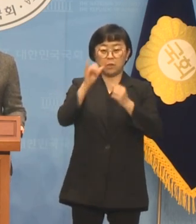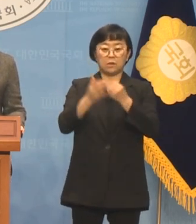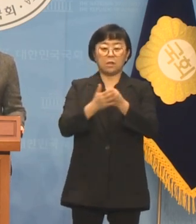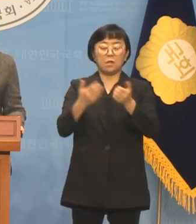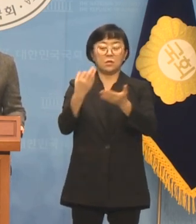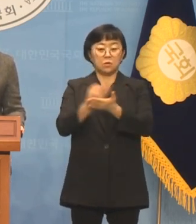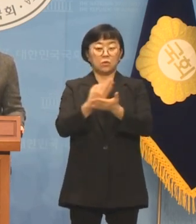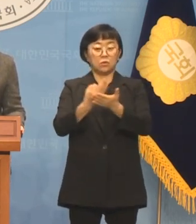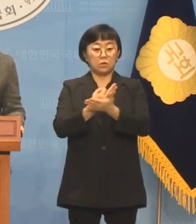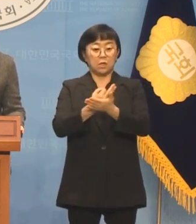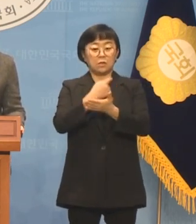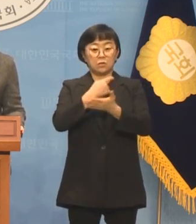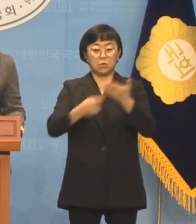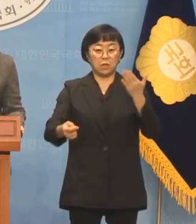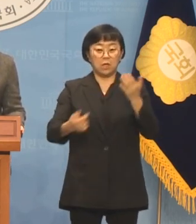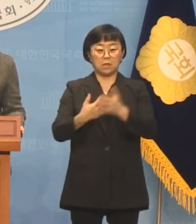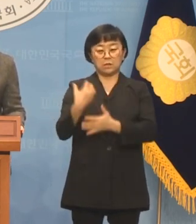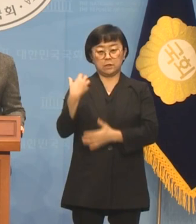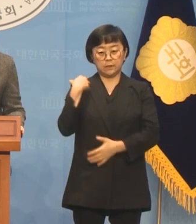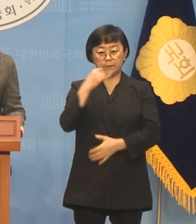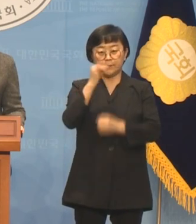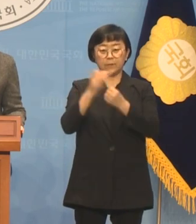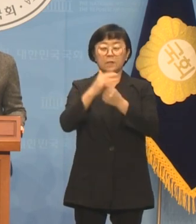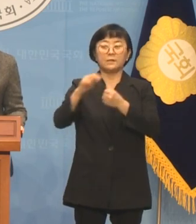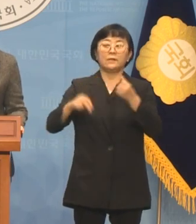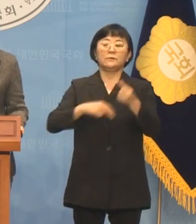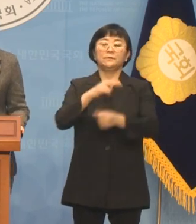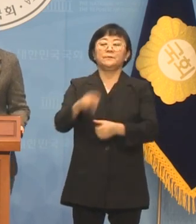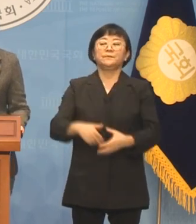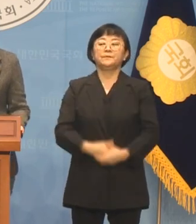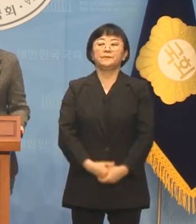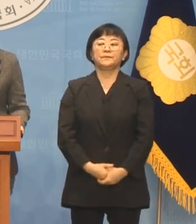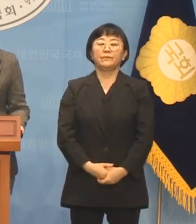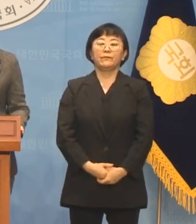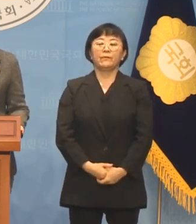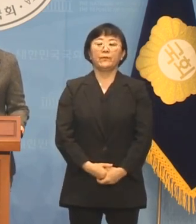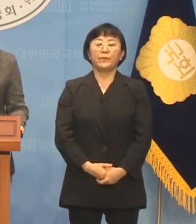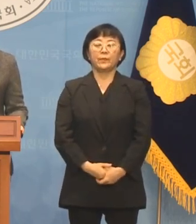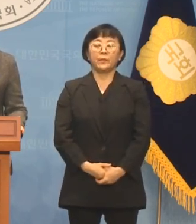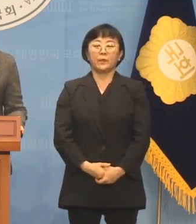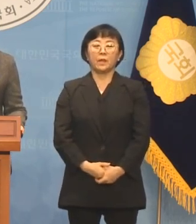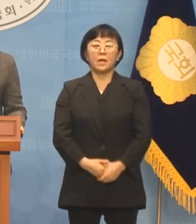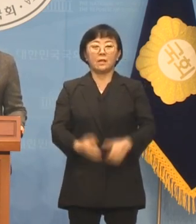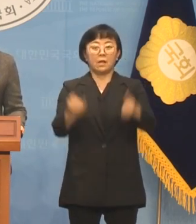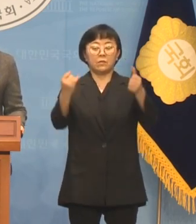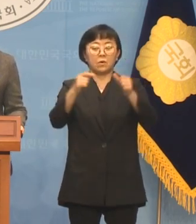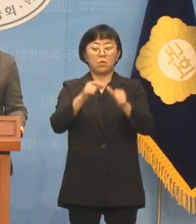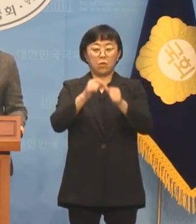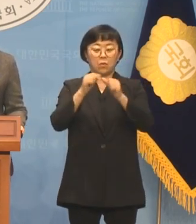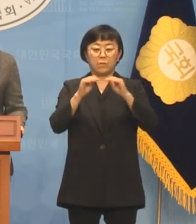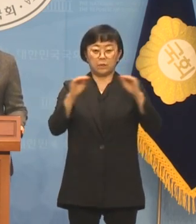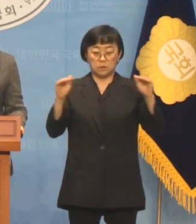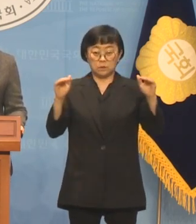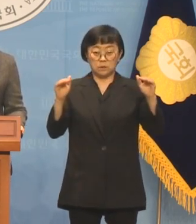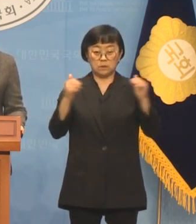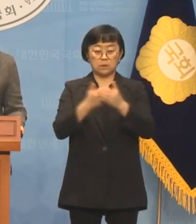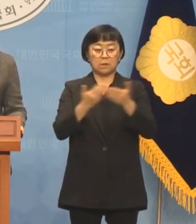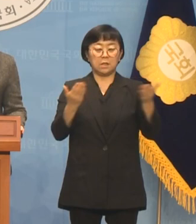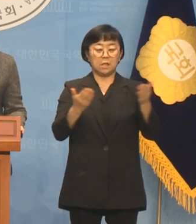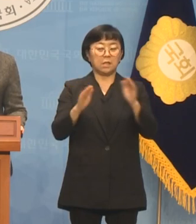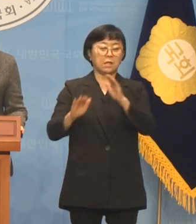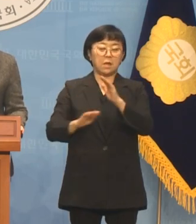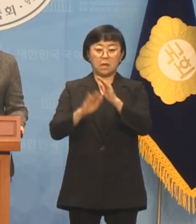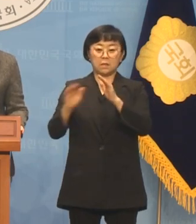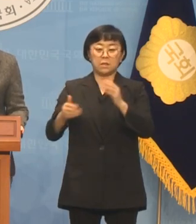손실을 감수할 수밖에 없는 상황입니다. 그나마 남녀 고용 평등과 일가정